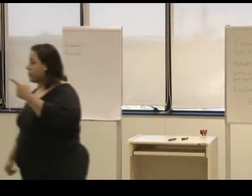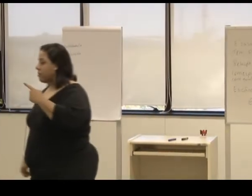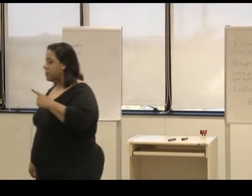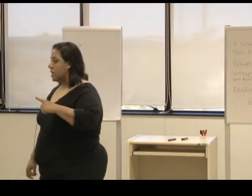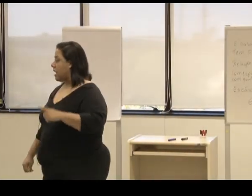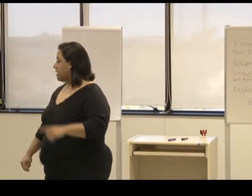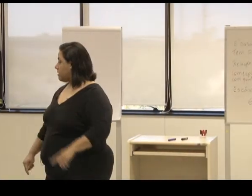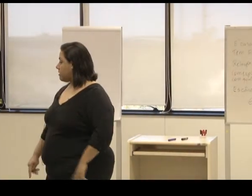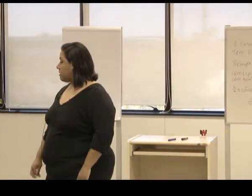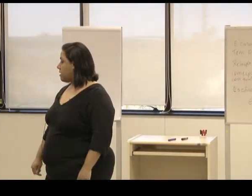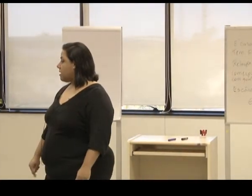nome de quem era?